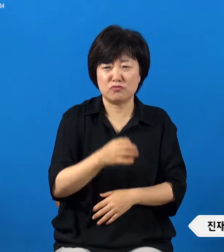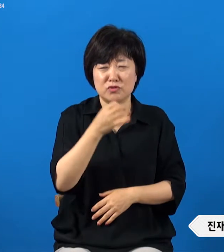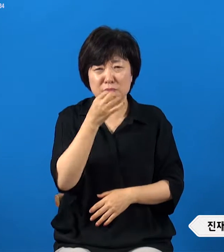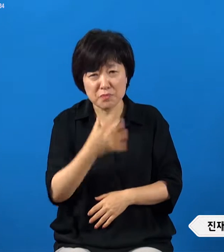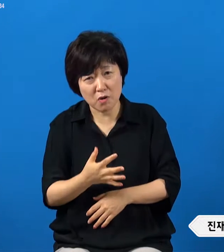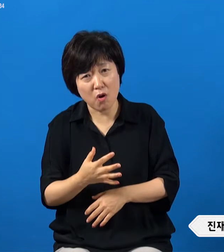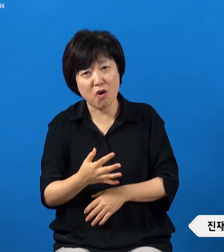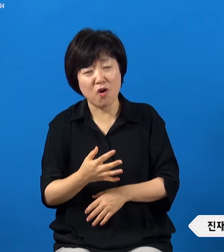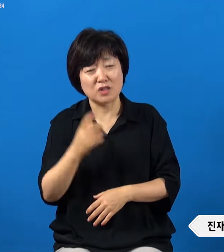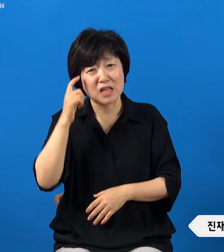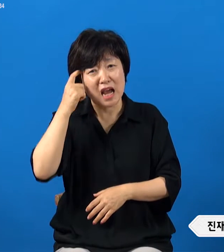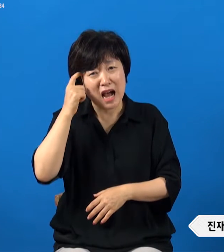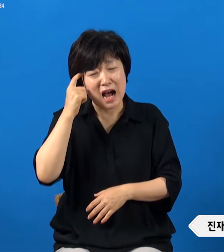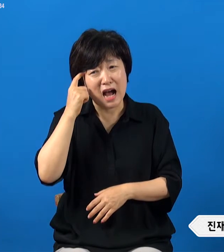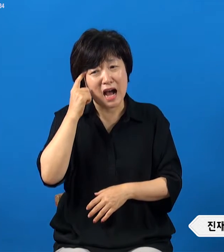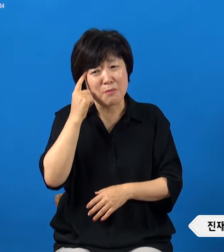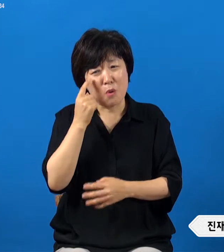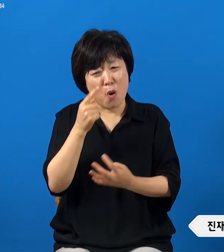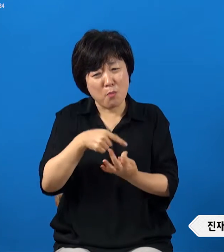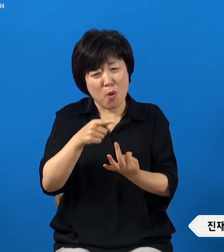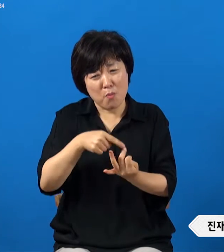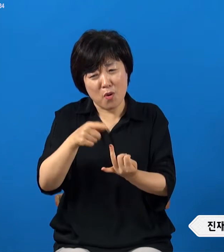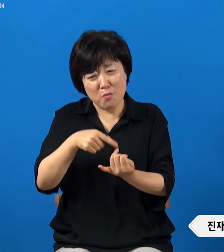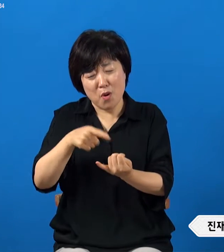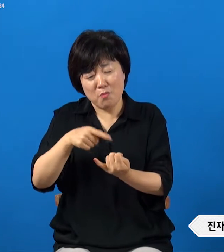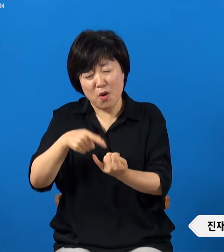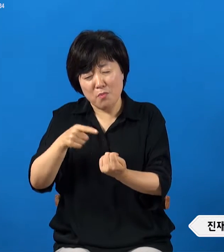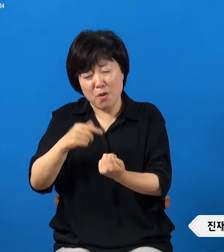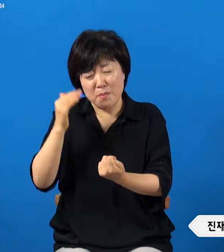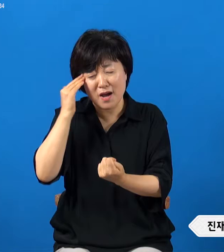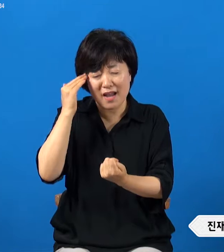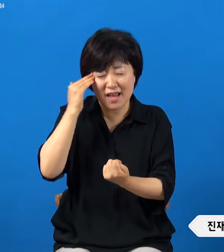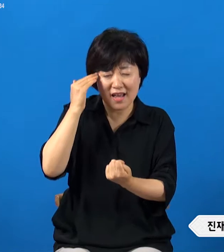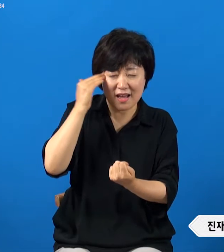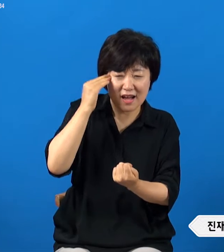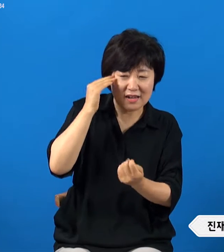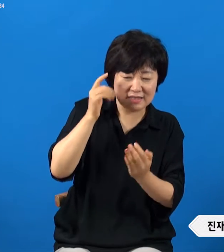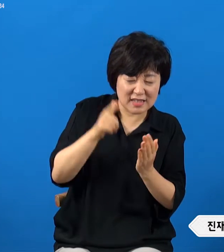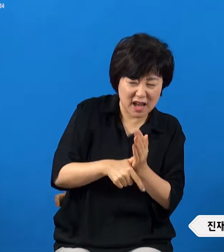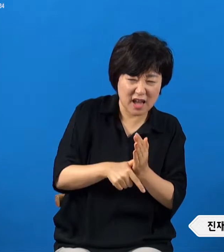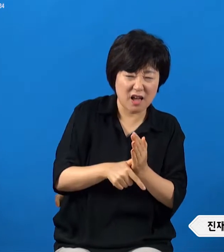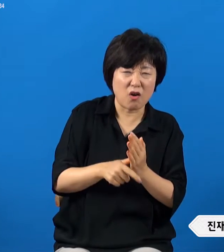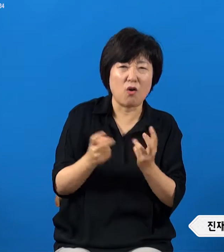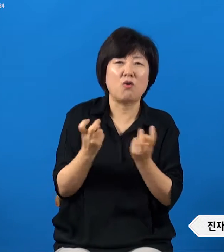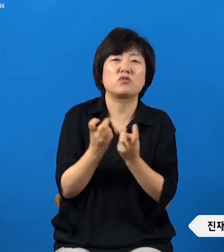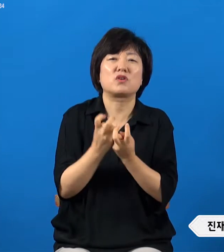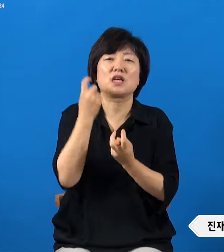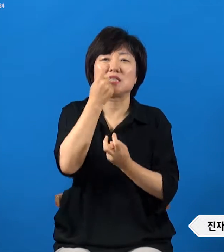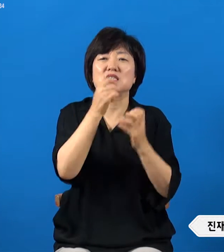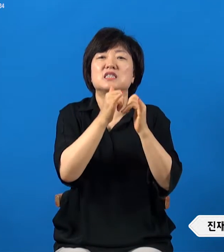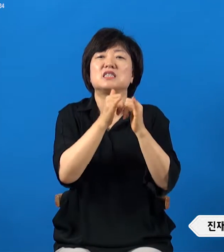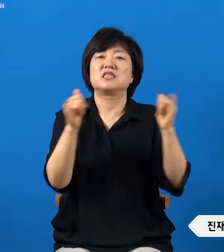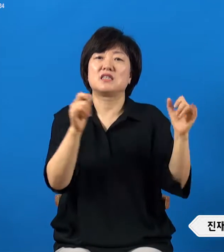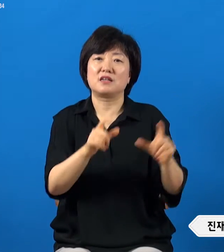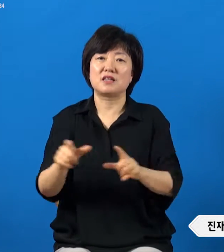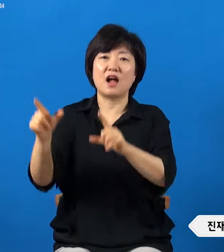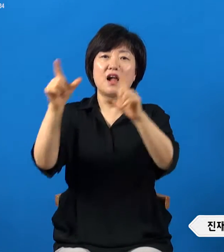되고 있다면, 오늘 우리는 무엇으로 이 하나님의 말씀을 증거하는 증인의